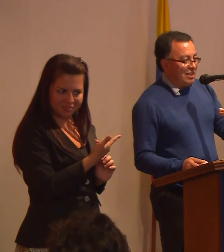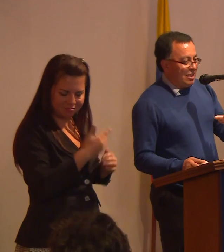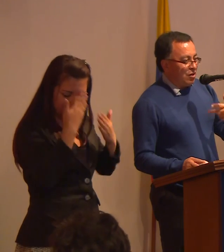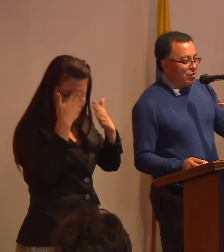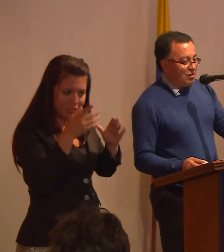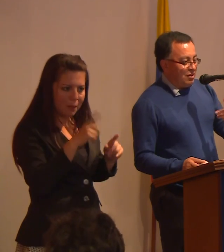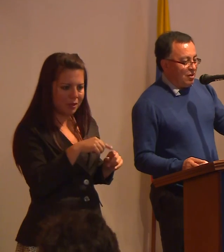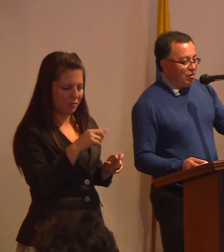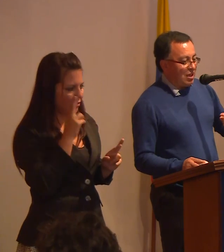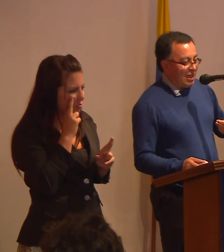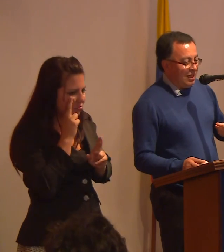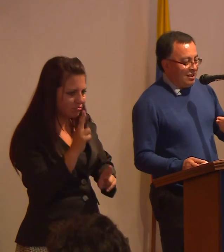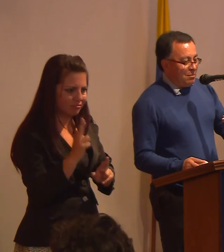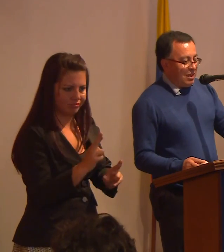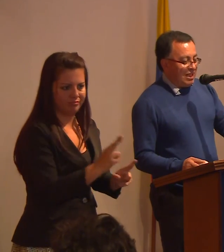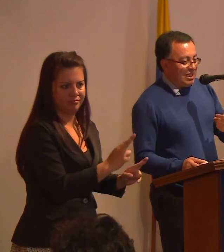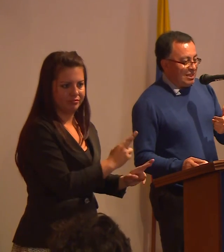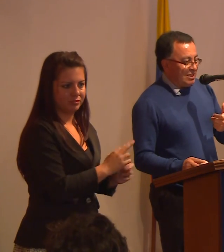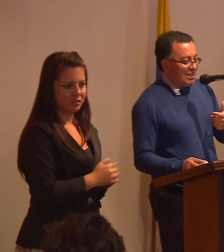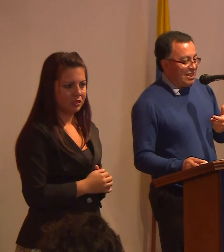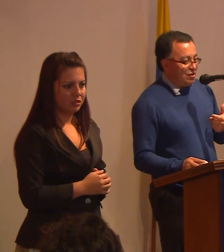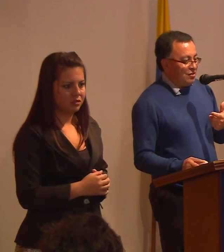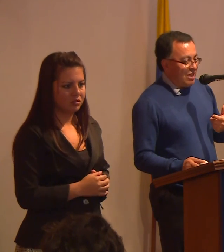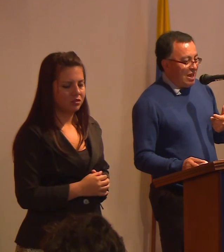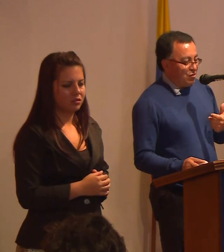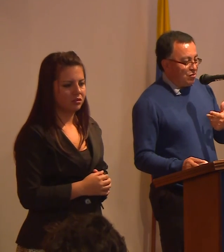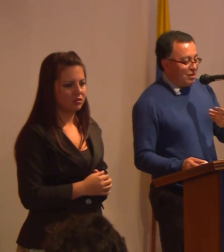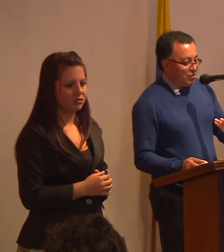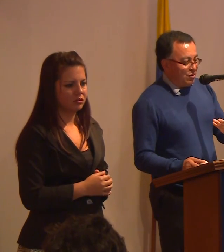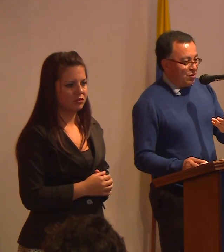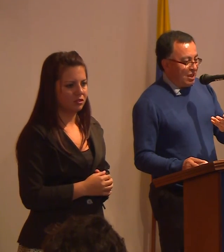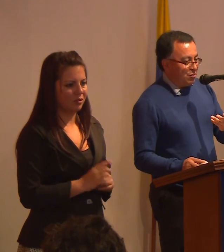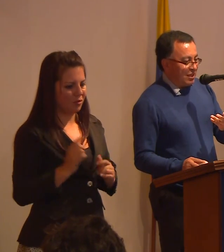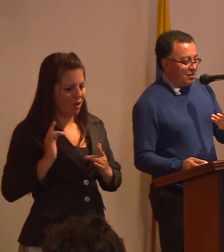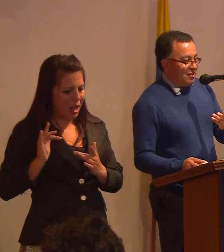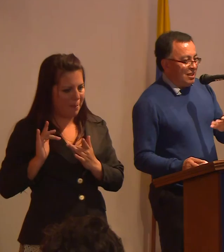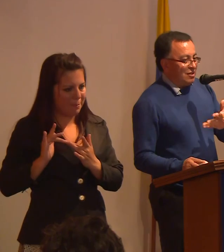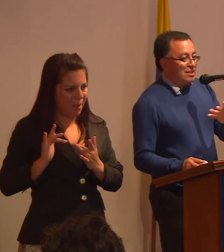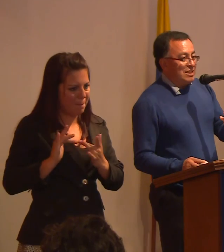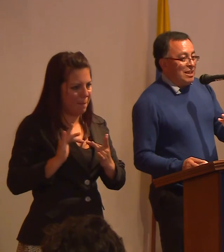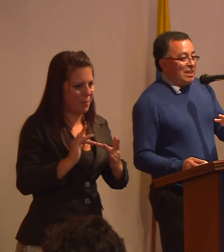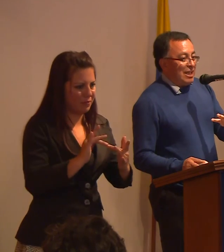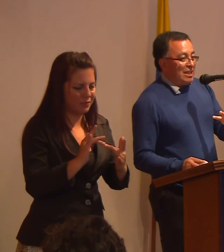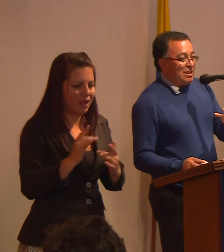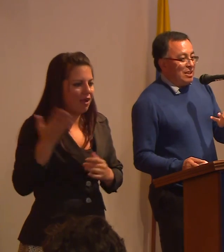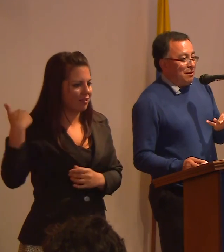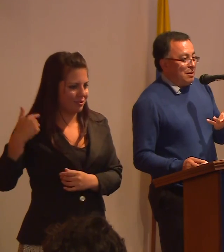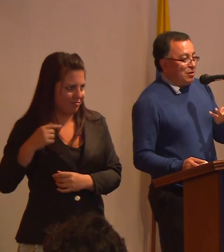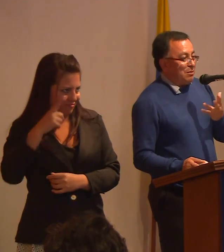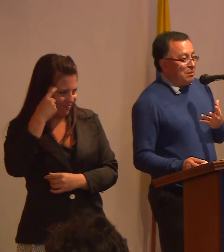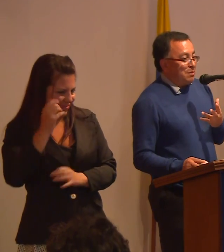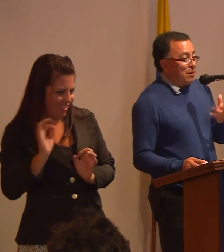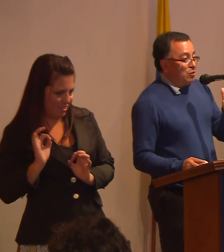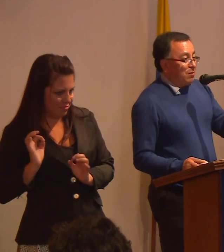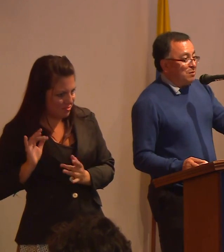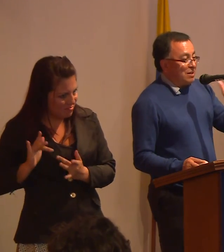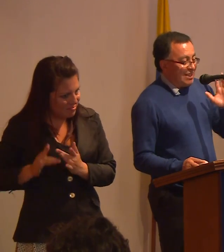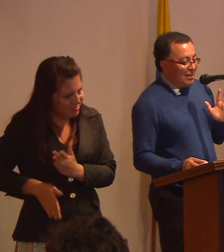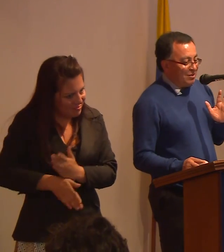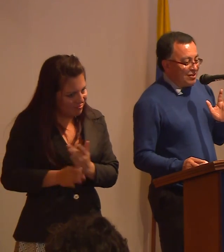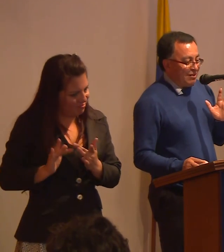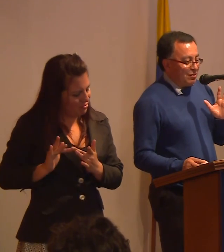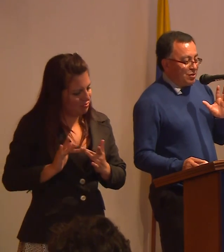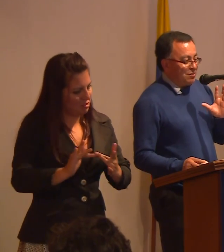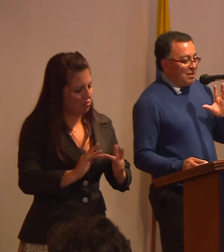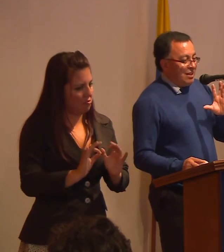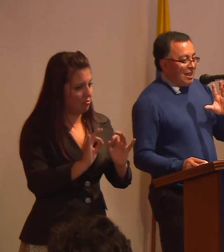coherente con lo que venía siendo aun cuando no era gobierno. Entonces, a mí lo que más me preocupa, como también